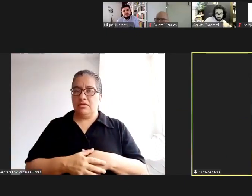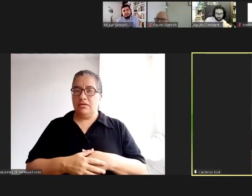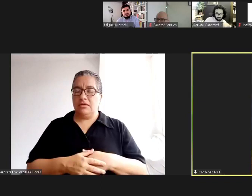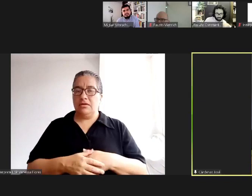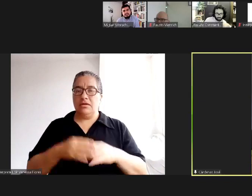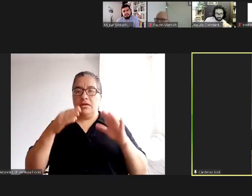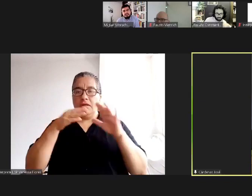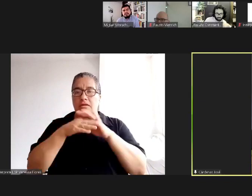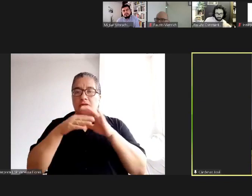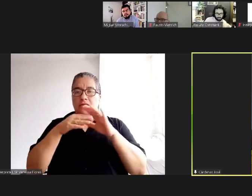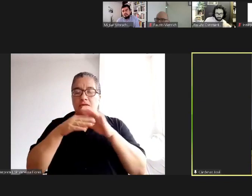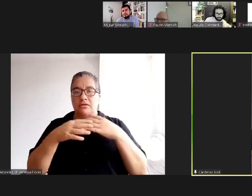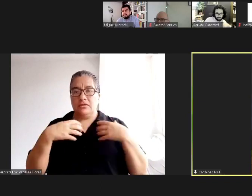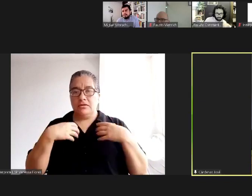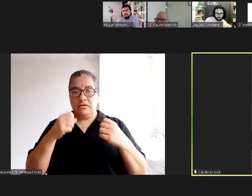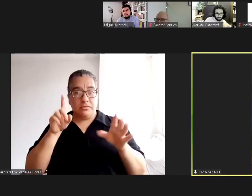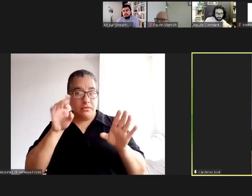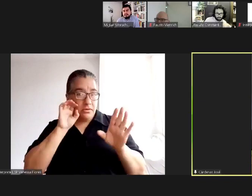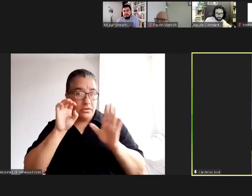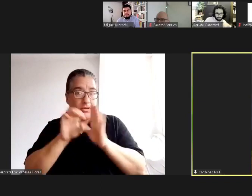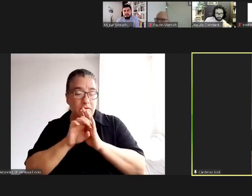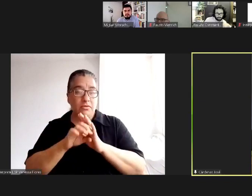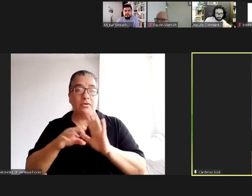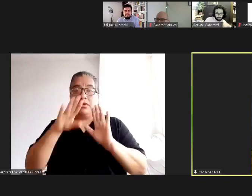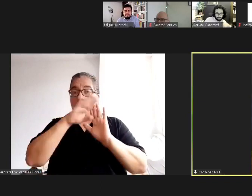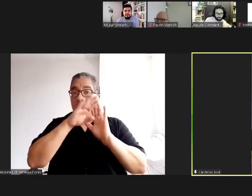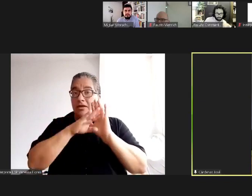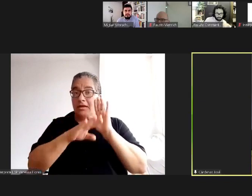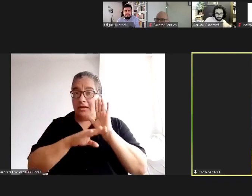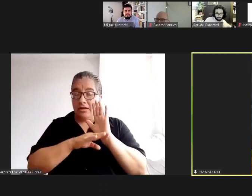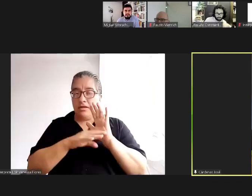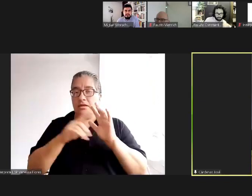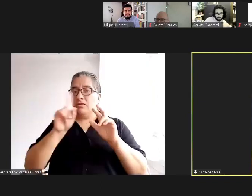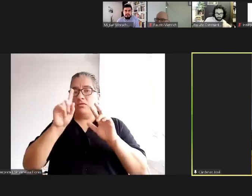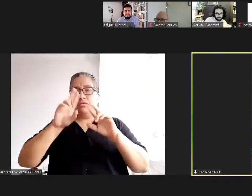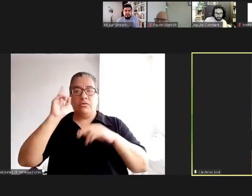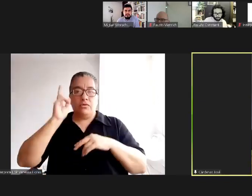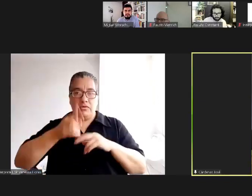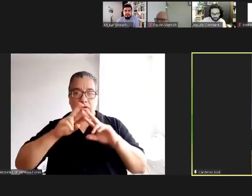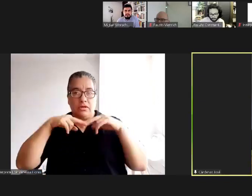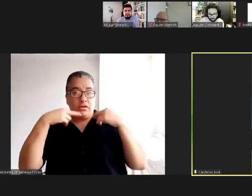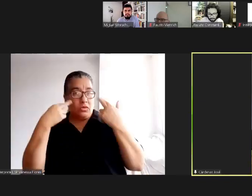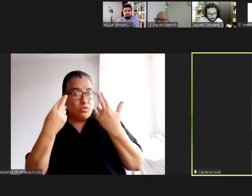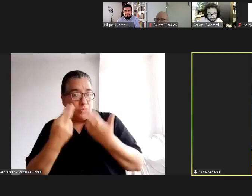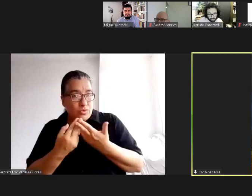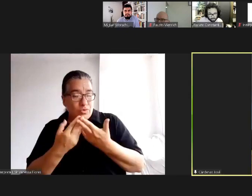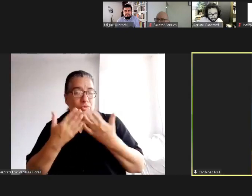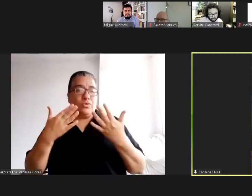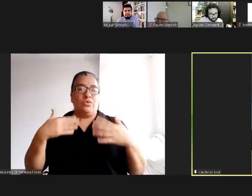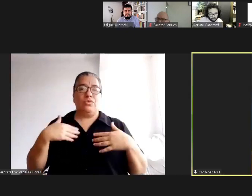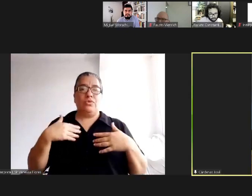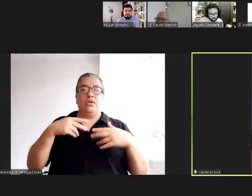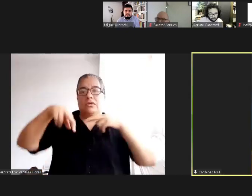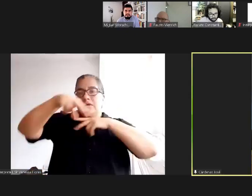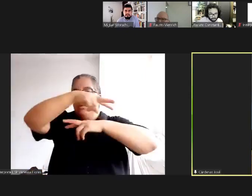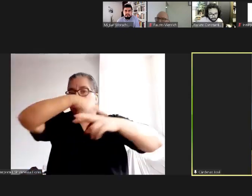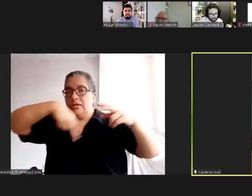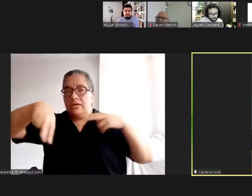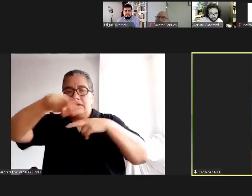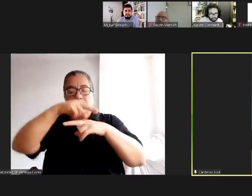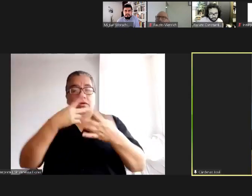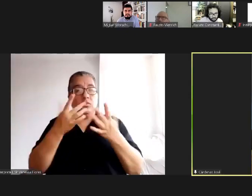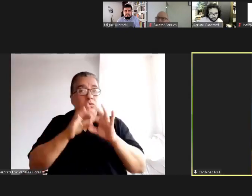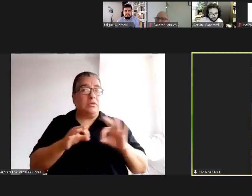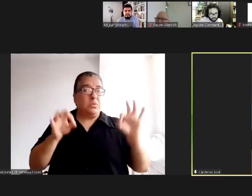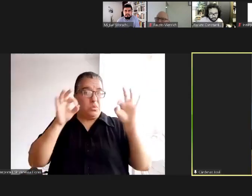a la circulación, a la reunión, etcétera, etcétera, derechos que son, creemos, más importantes que o más fundamentales que los